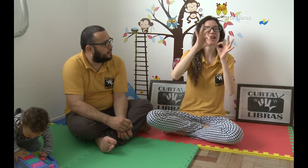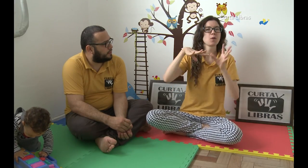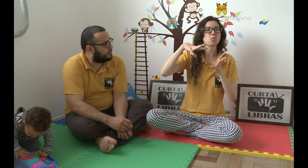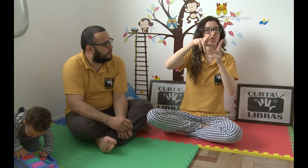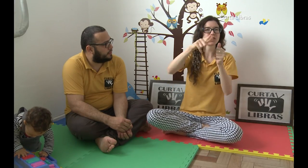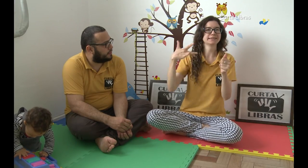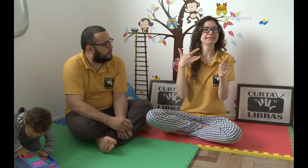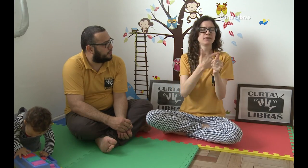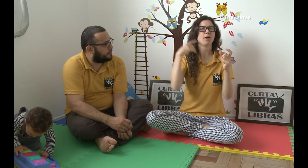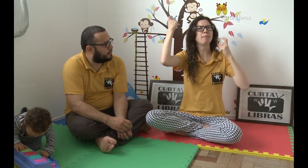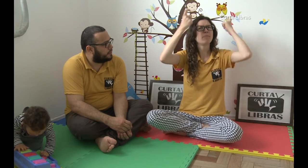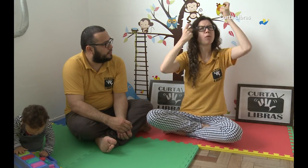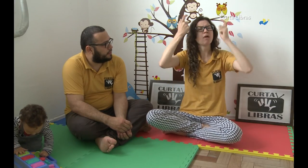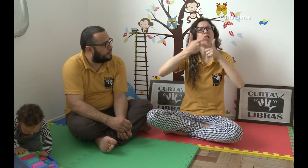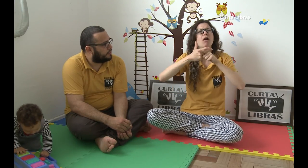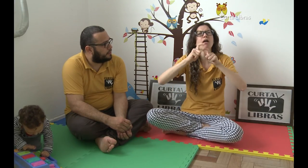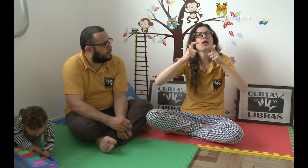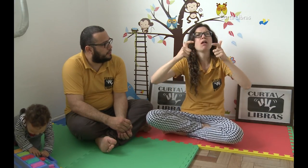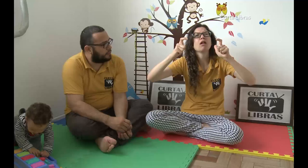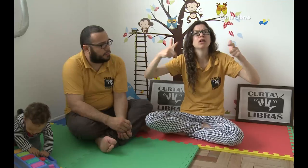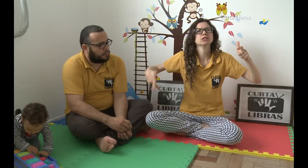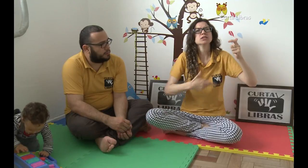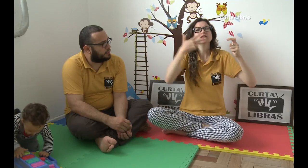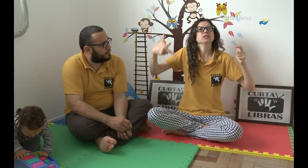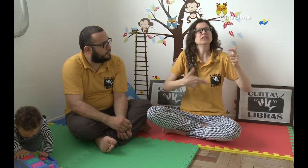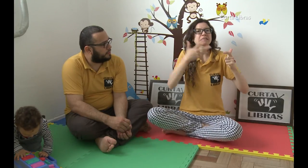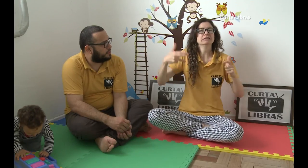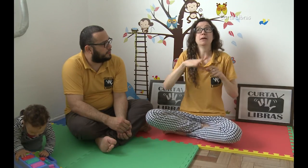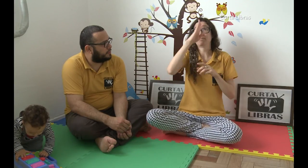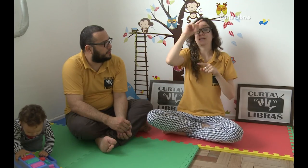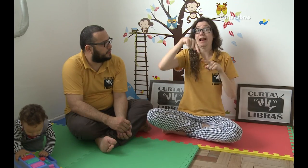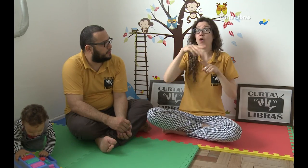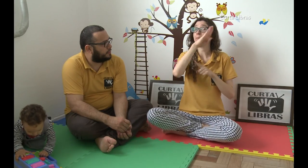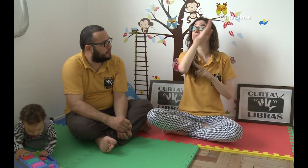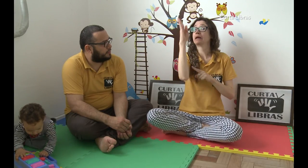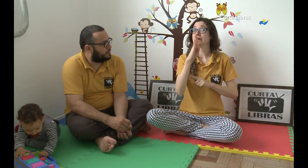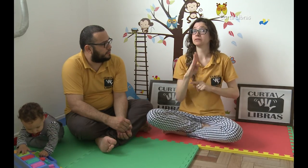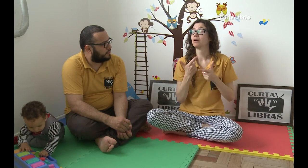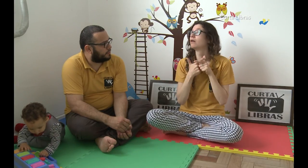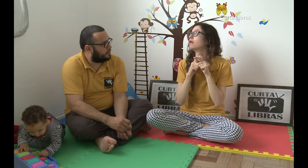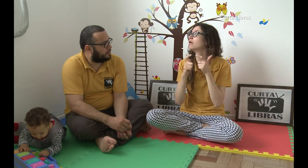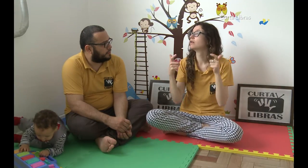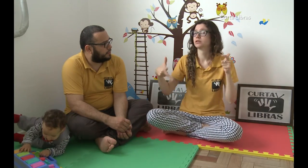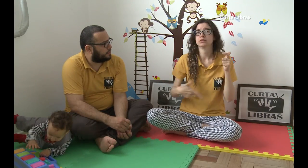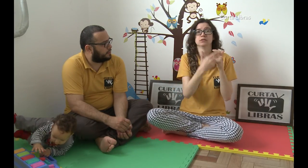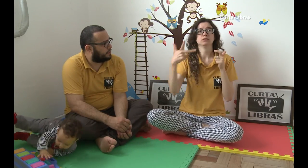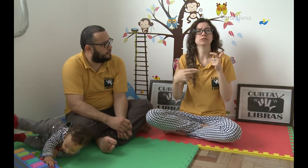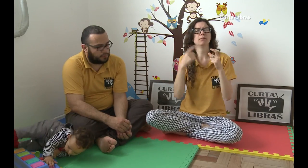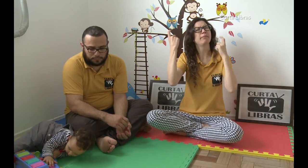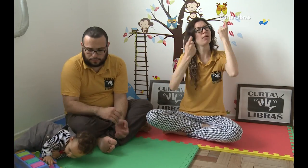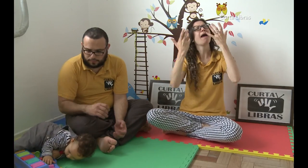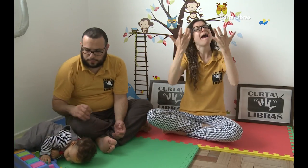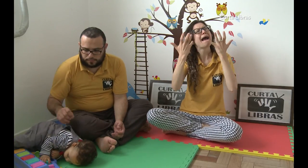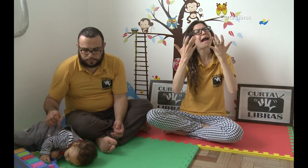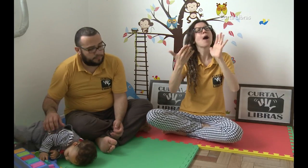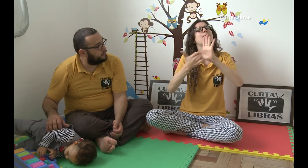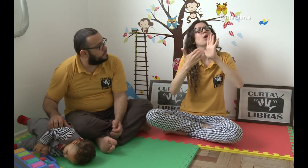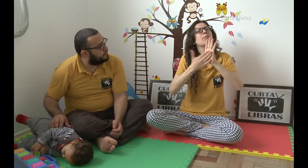Está preocupada com o aumento Do número de cesáreas Aqui no Brasil, por exemplo A maioria dos partos é cesárea